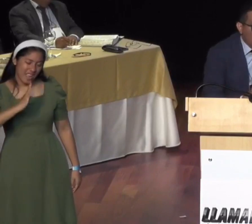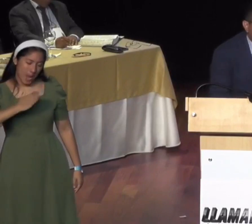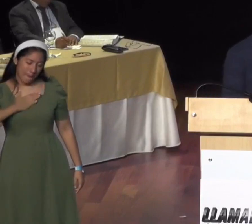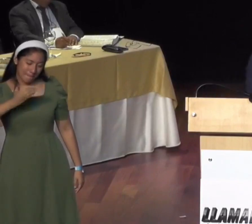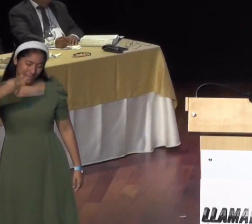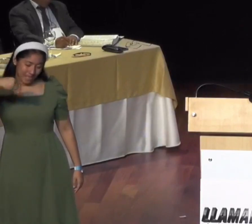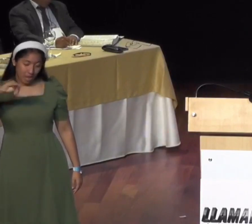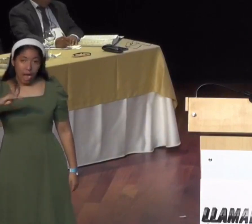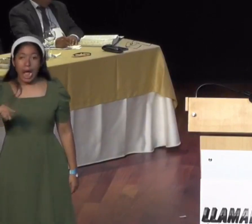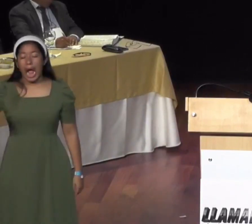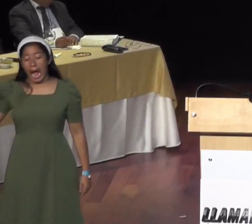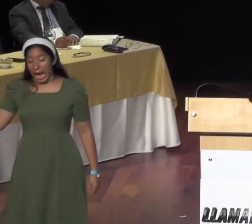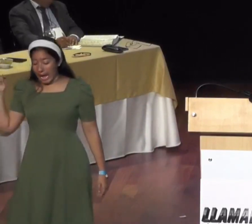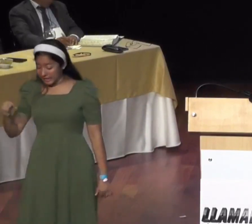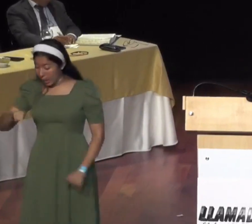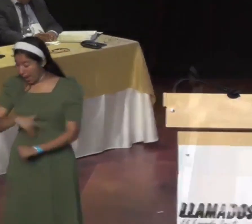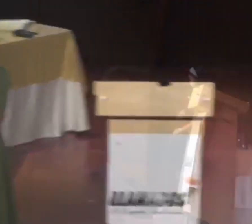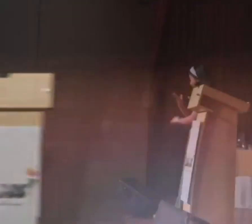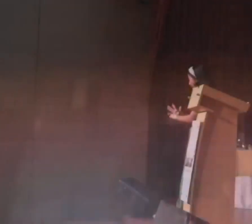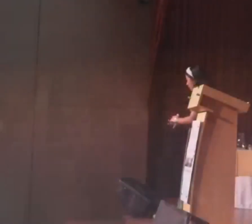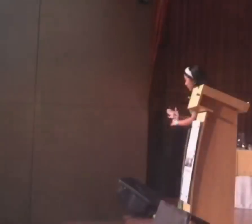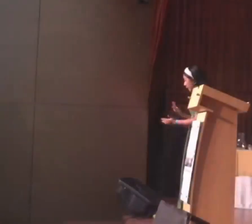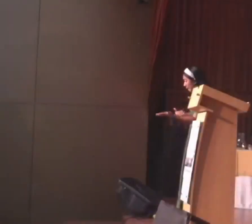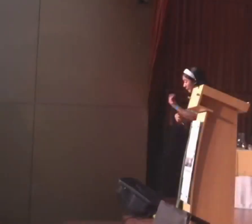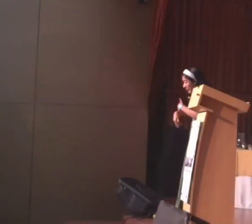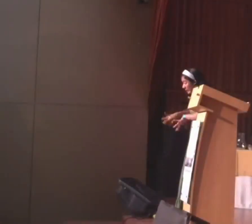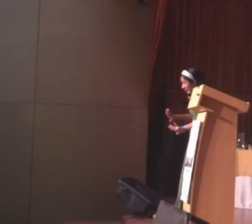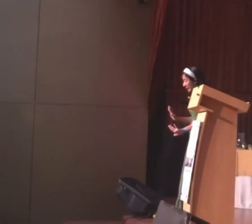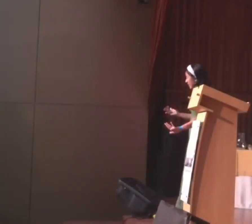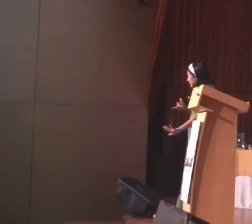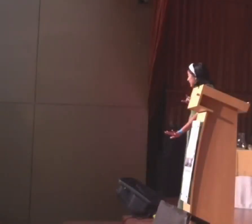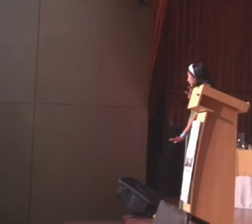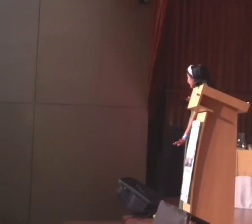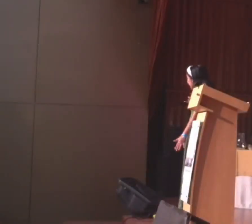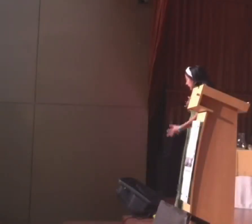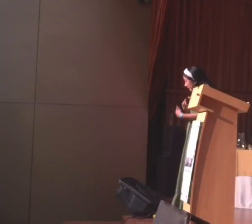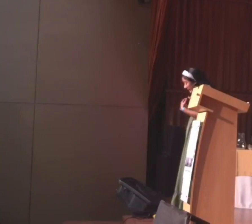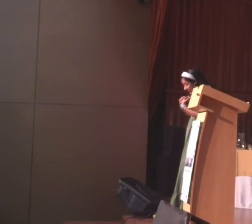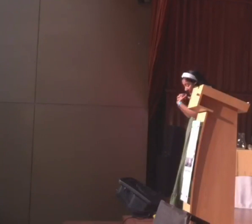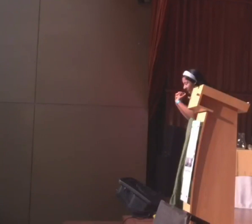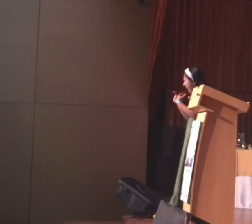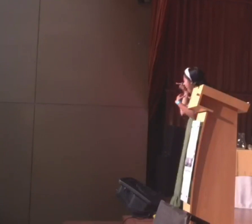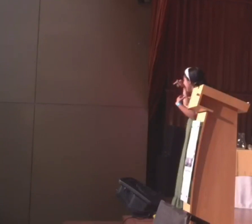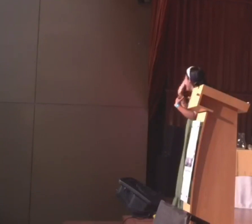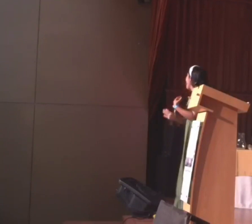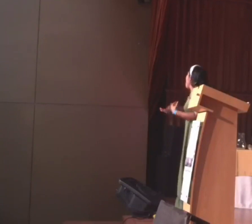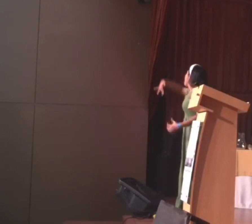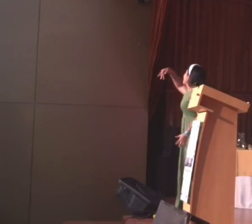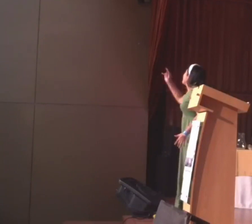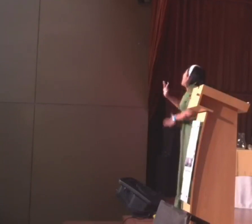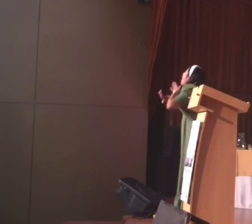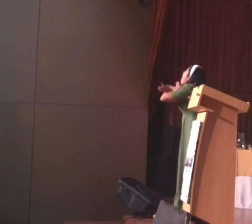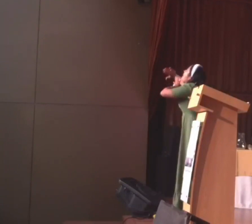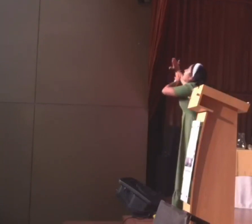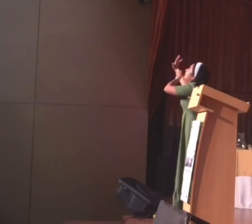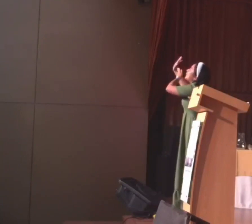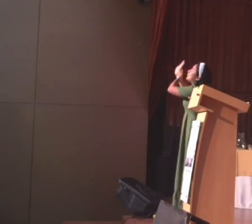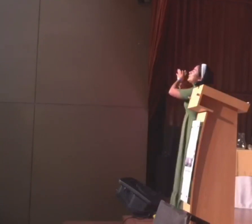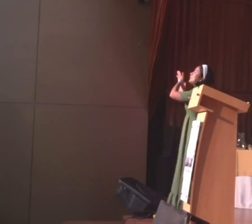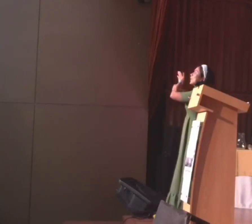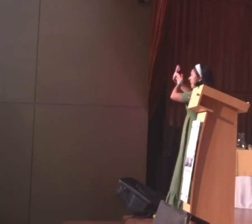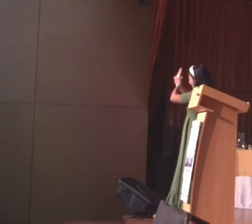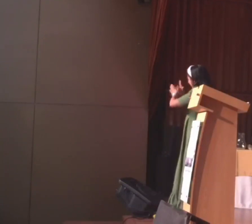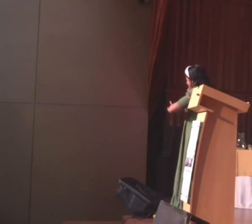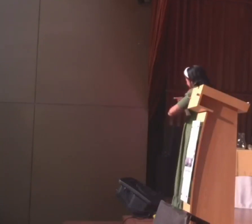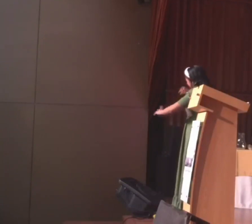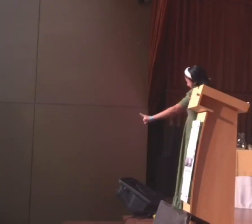Algo pasó en el Moisés que se sentía menos. Algo pasó en la montaña donde escuchó la voz de Dios. Algo pasó